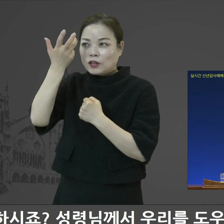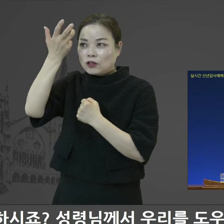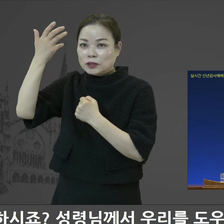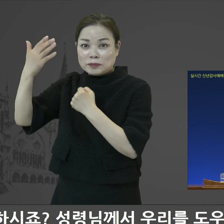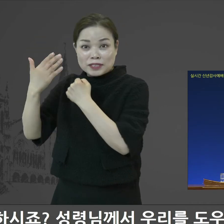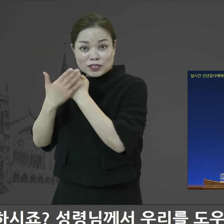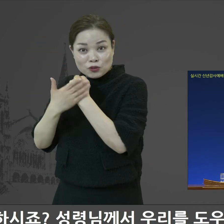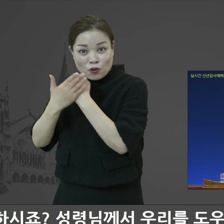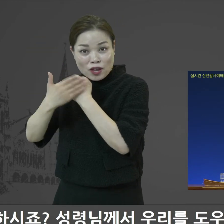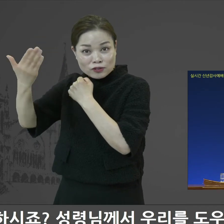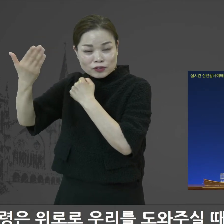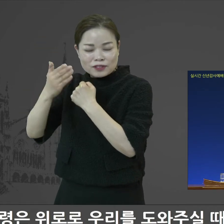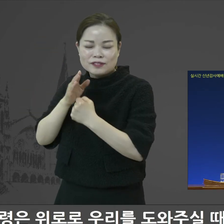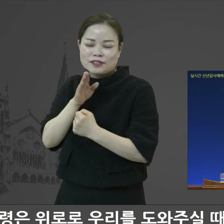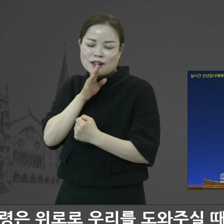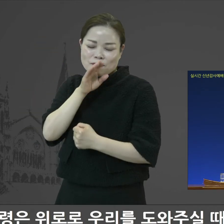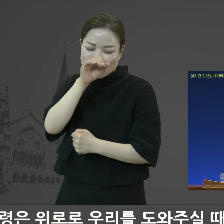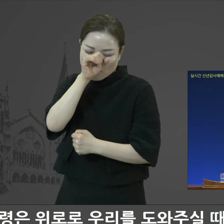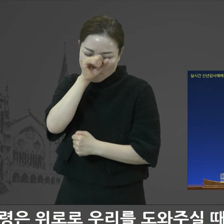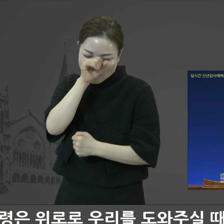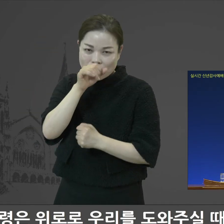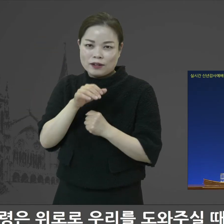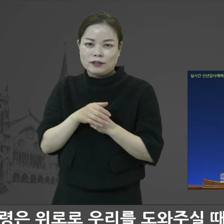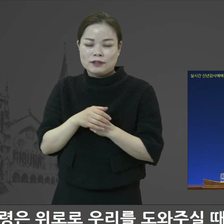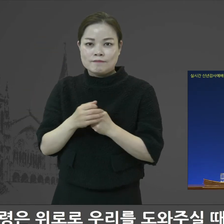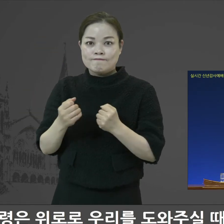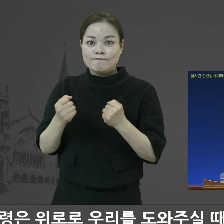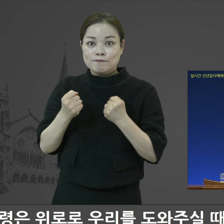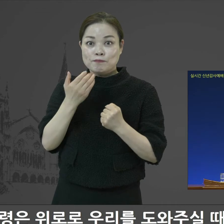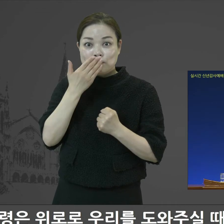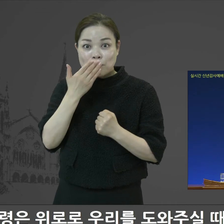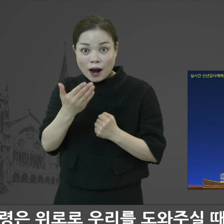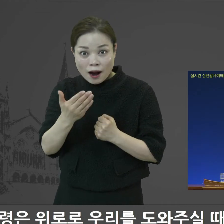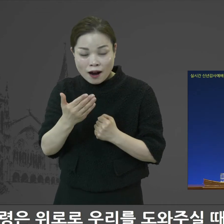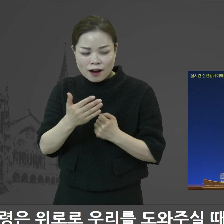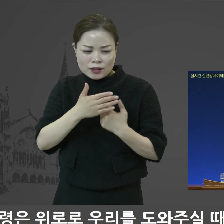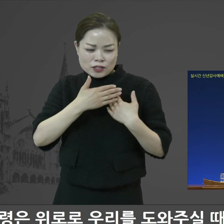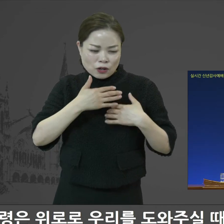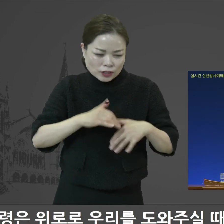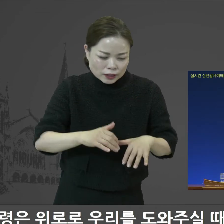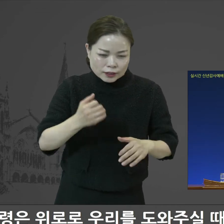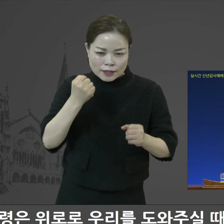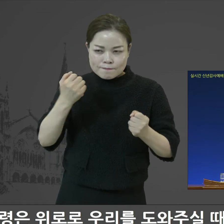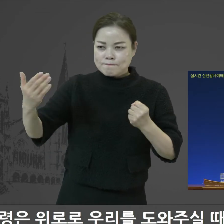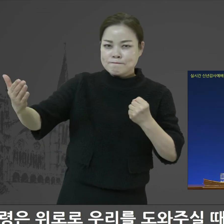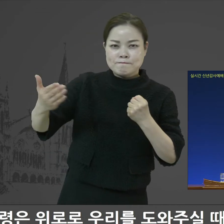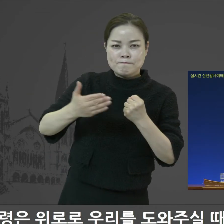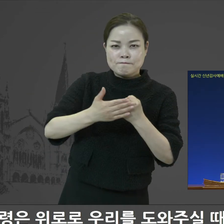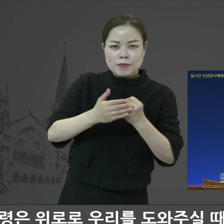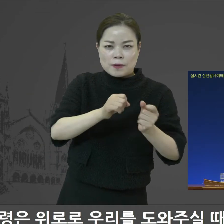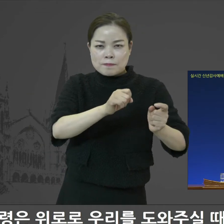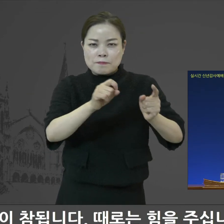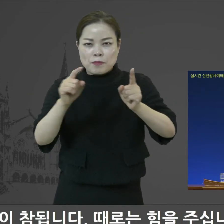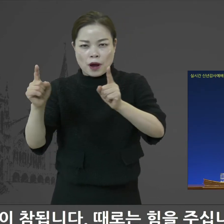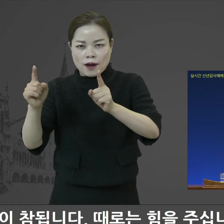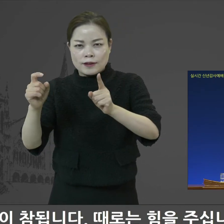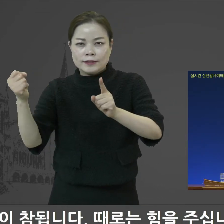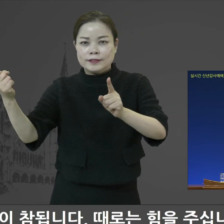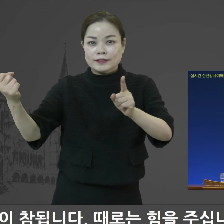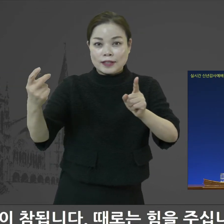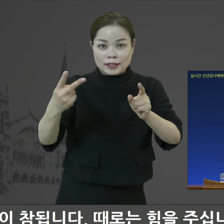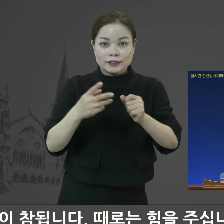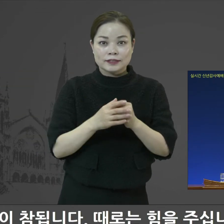주시면 그 위로가 참 되죠. 때로는 힘을 주십니다. 연약한 자에게 힘을 주셔서 그 힘으로 일어나게 하시고 그 힘으로